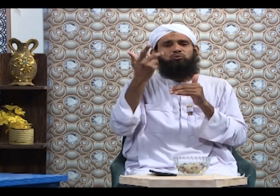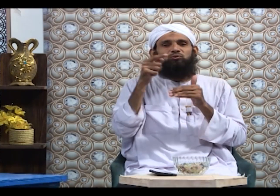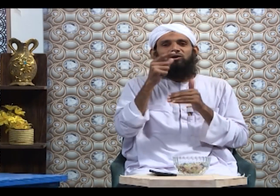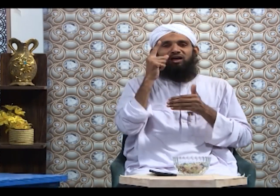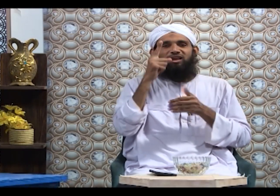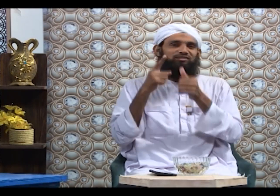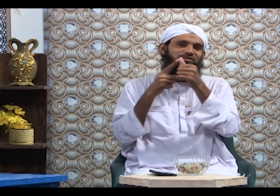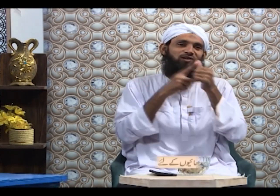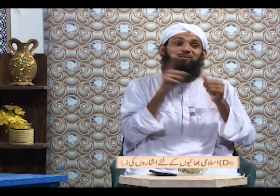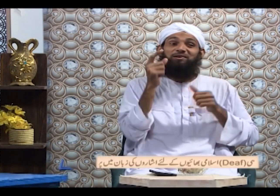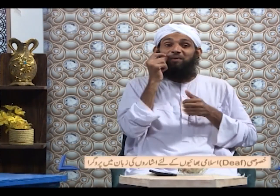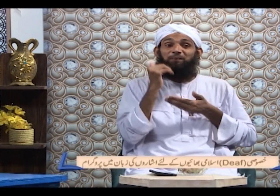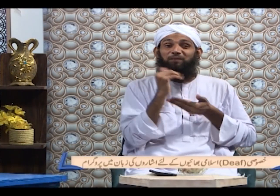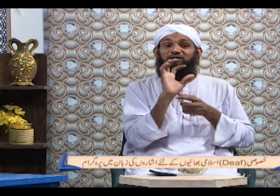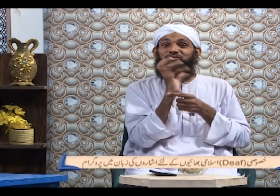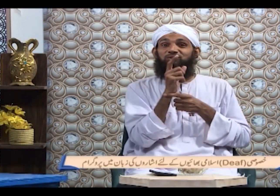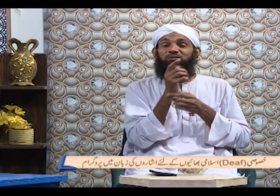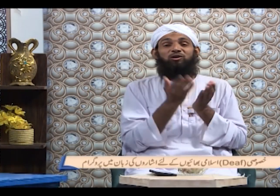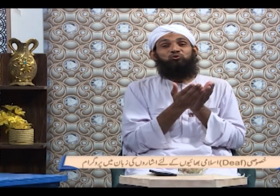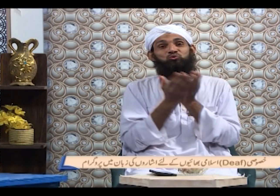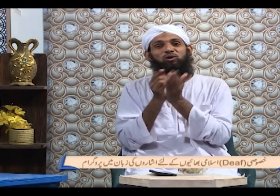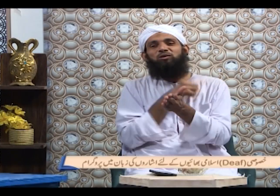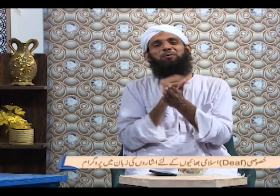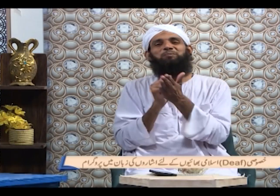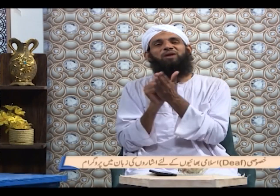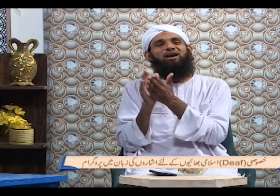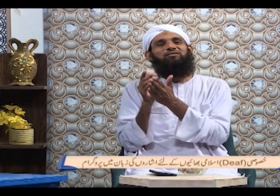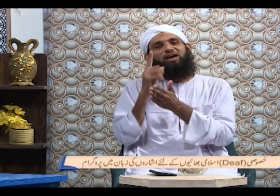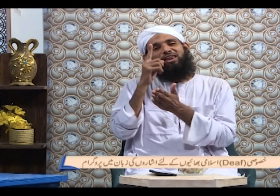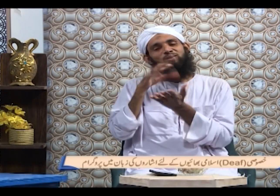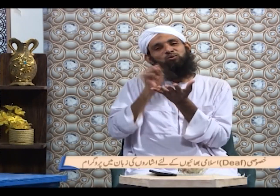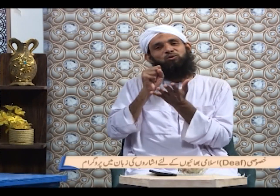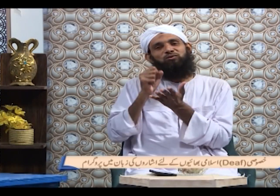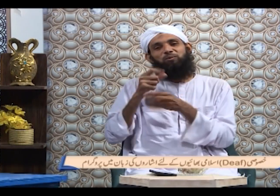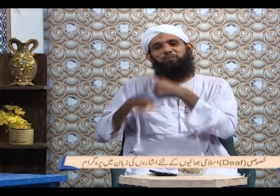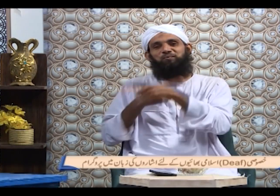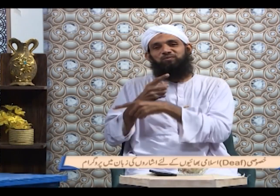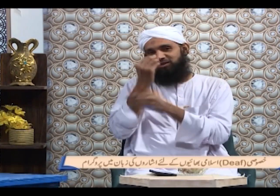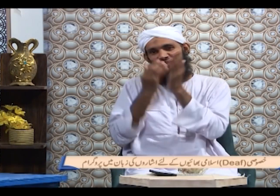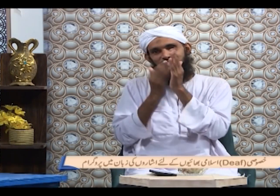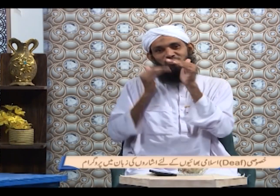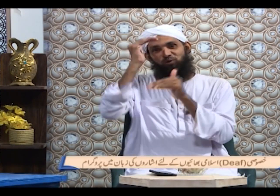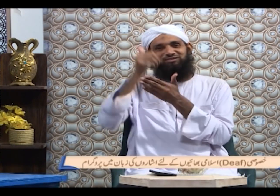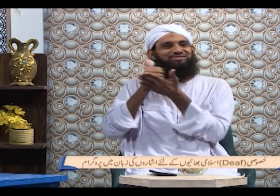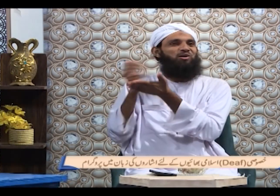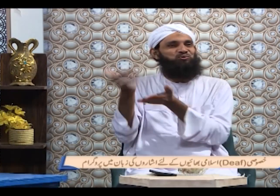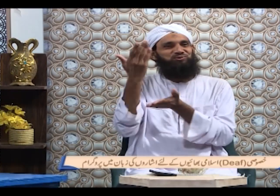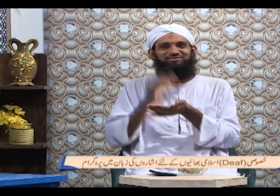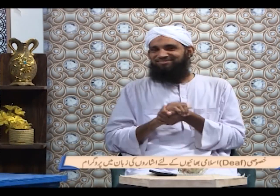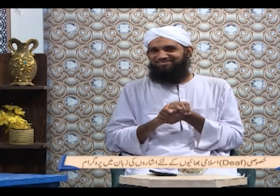ہے، اس لیے تجھے یہ درجہ ملا ہے۔ سبحان اللہ، اللہ پاک کی رحمت پہ قربان، بیٹے کے سبب باپ کو نوازا جا رہا ہے۔ اگر ہم